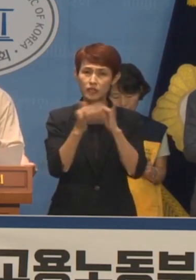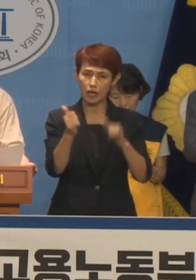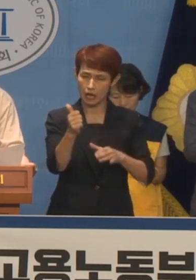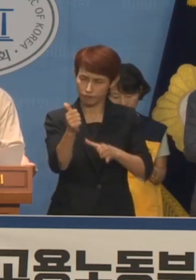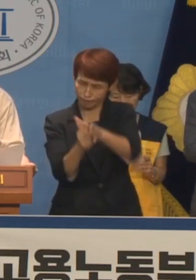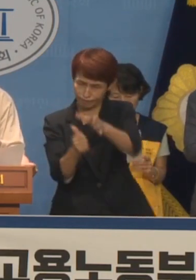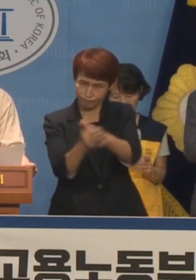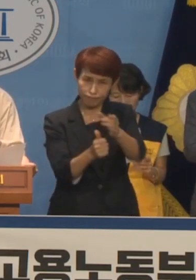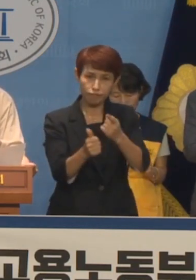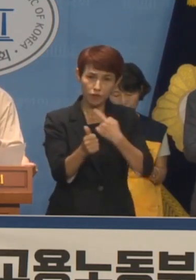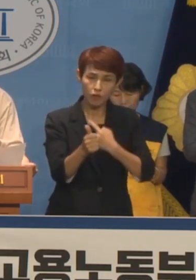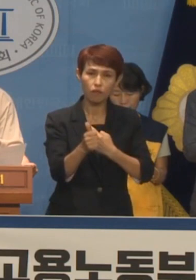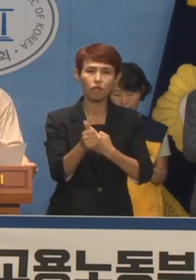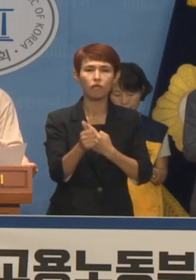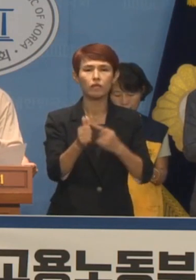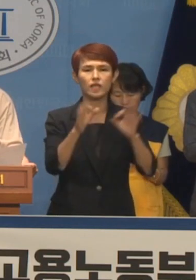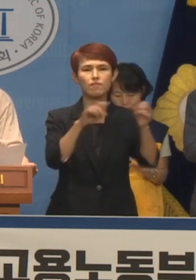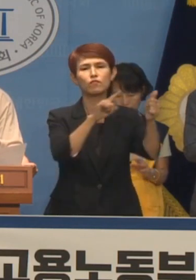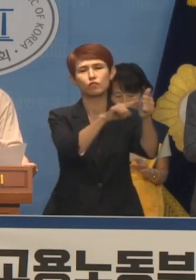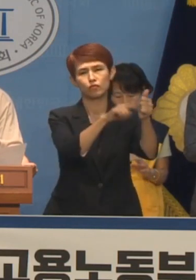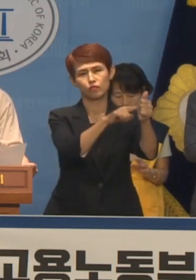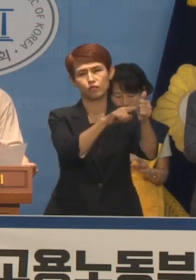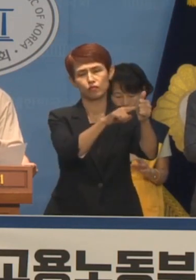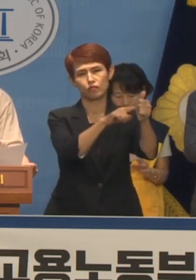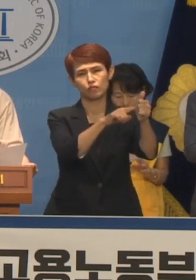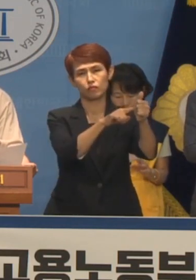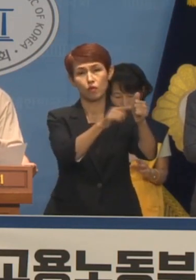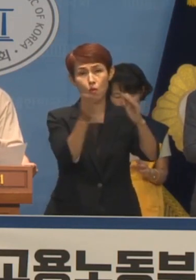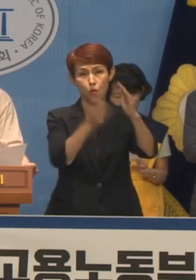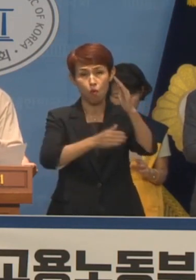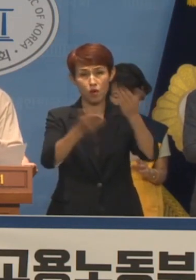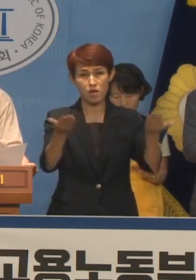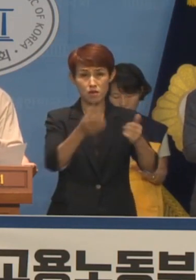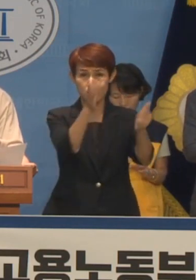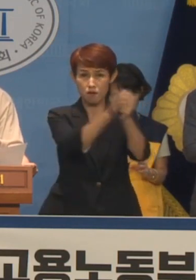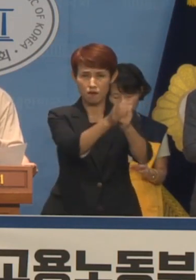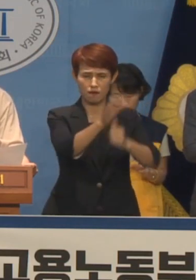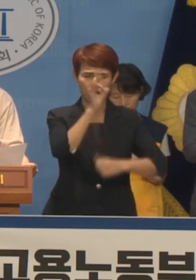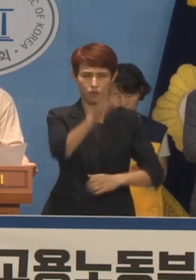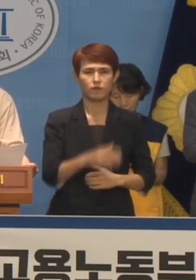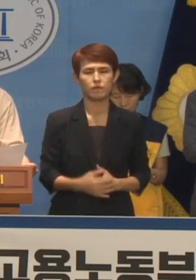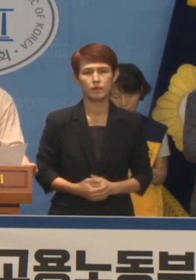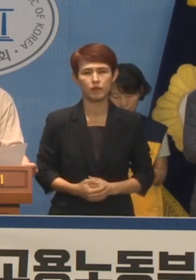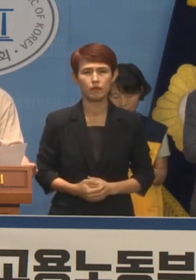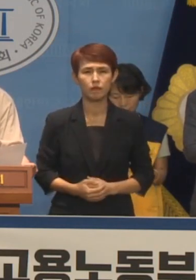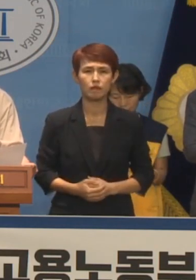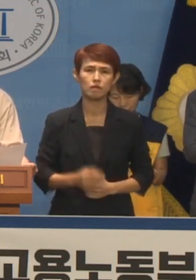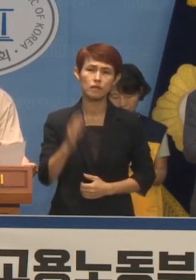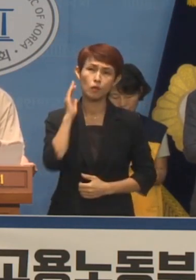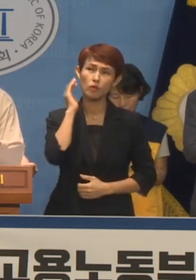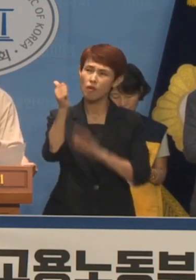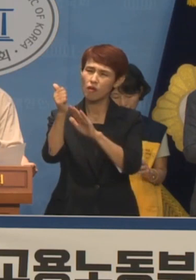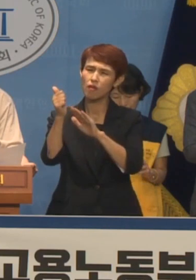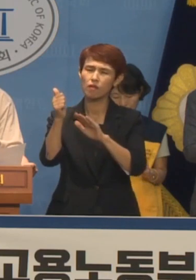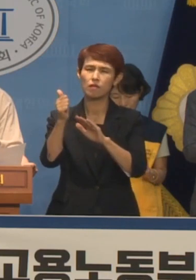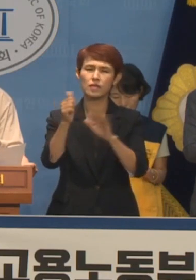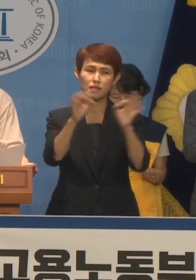핥힌 김문수에게 어떠한 공적 권한도 줄 수 없다. 대통령은 다른 사람을